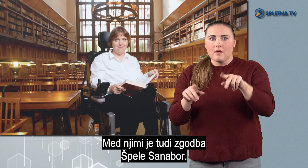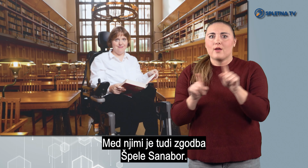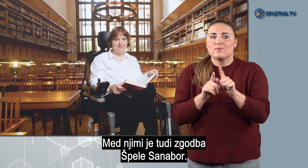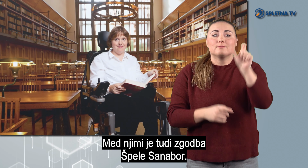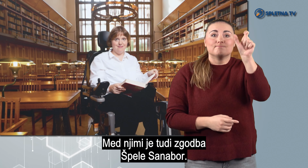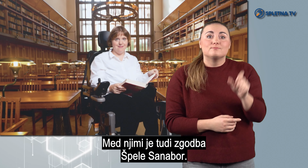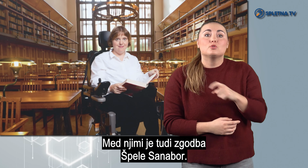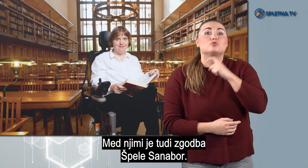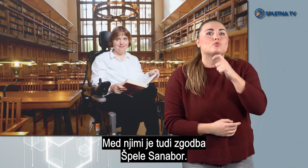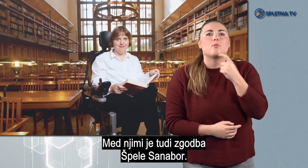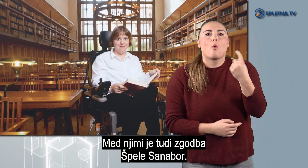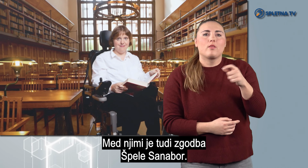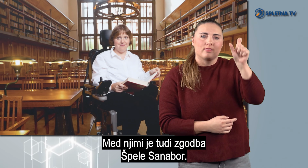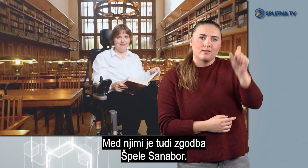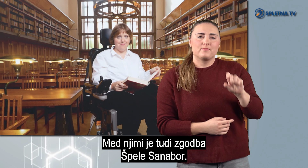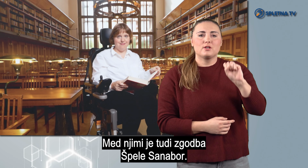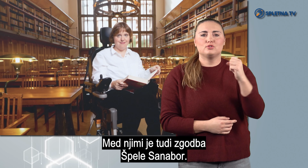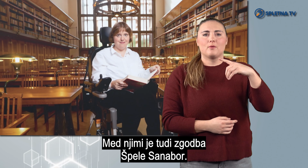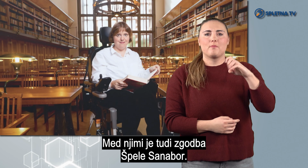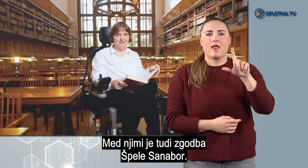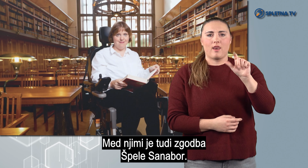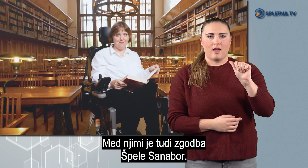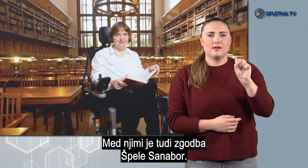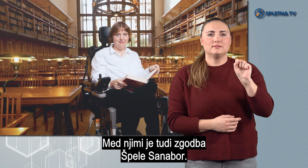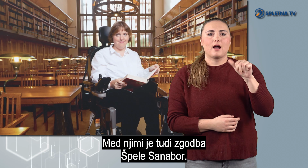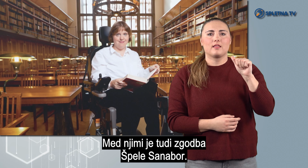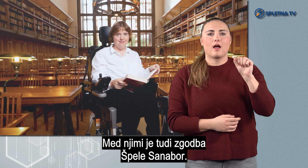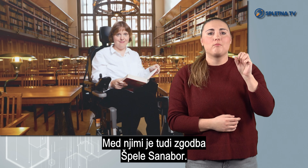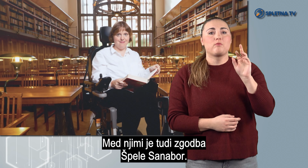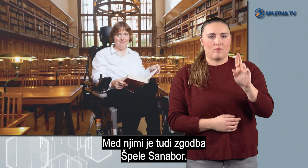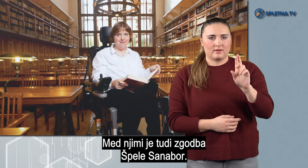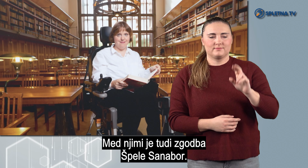Med njimi je tudi zgodba Špele Sanabor.